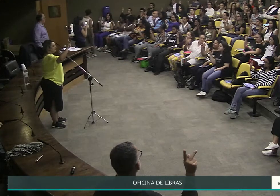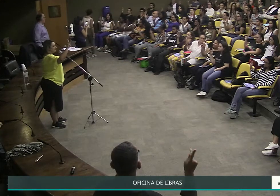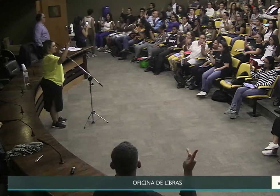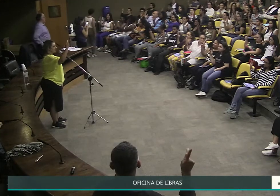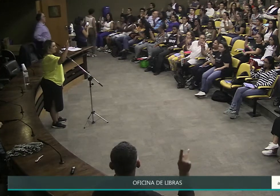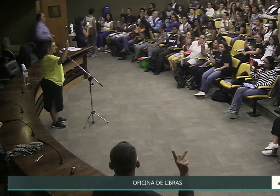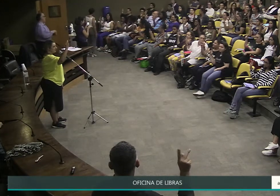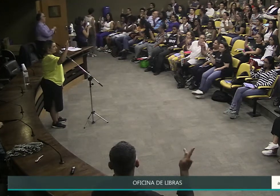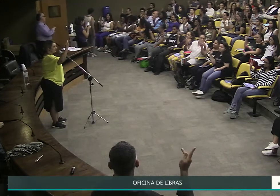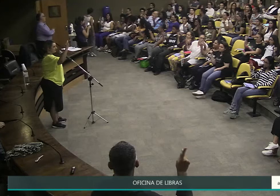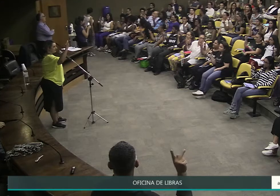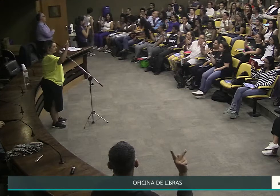H.